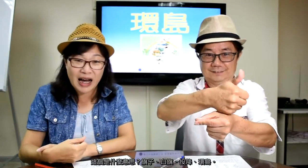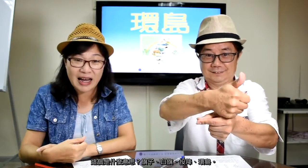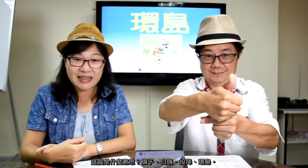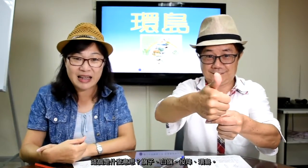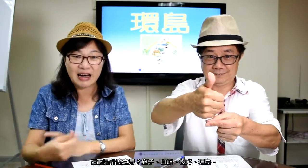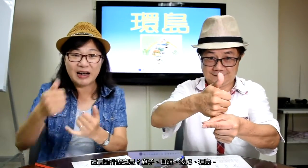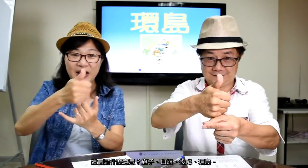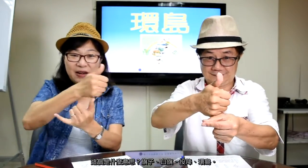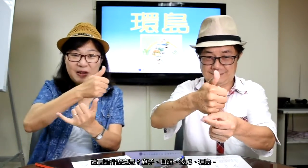环岛，